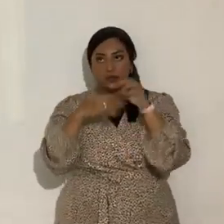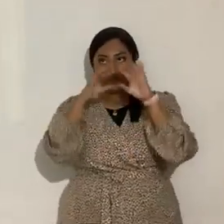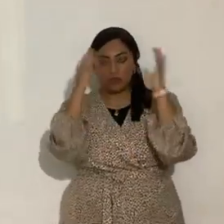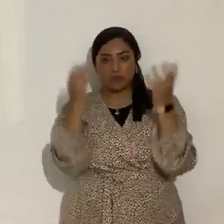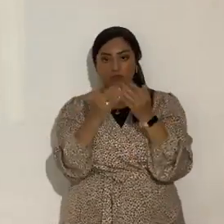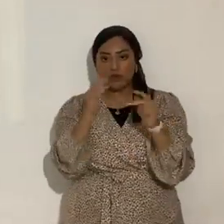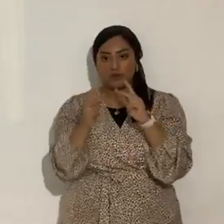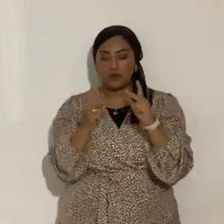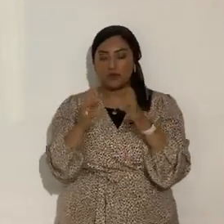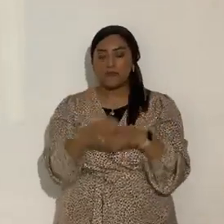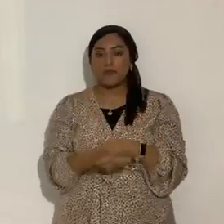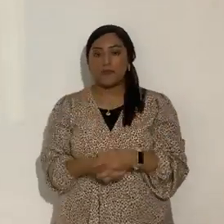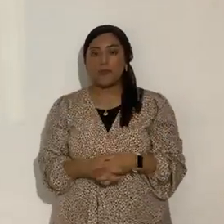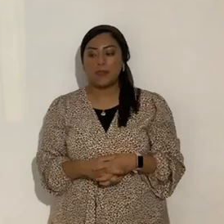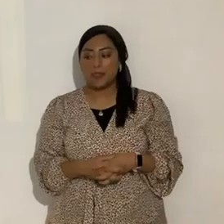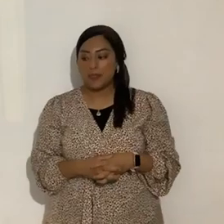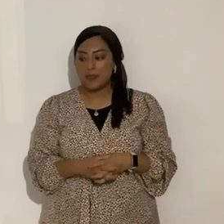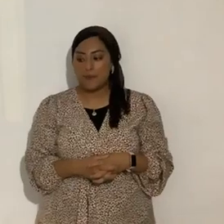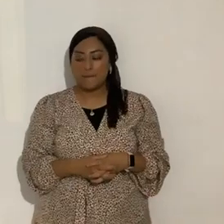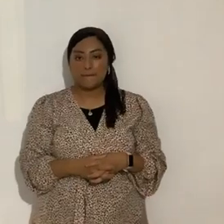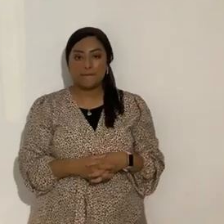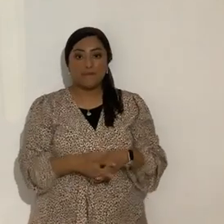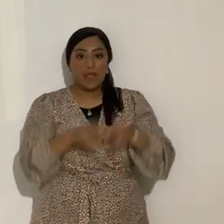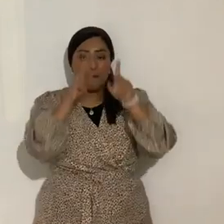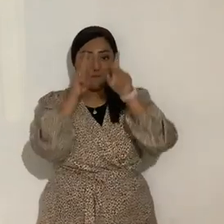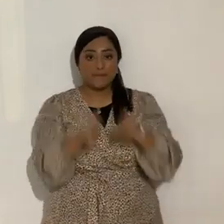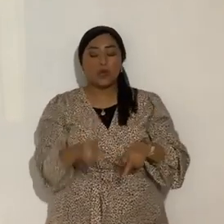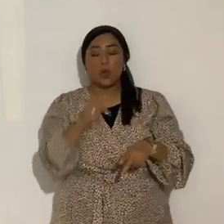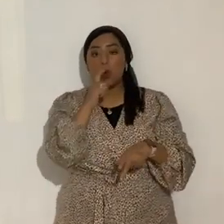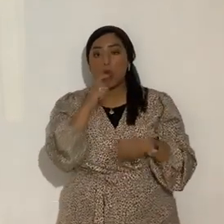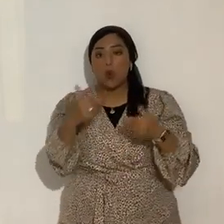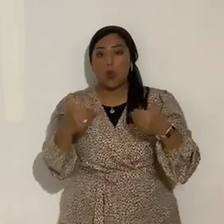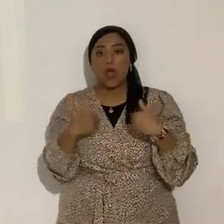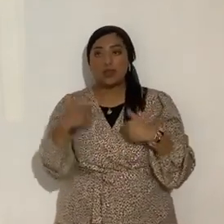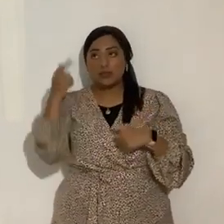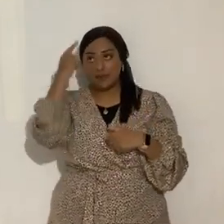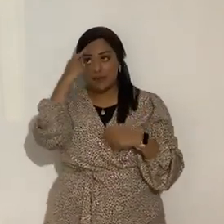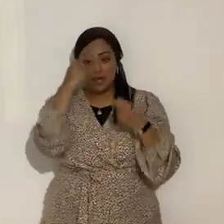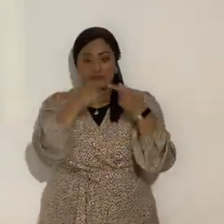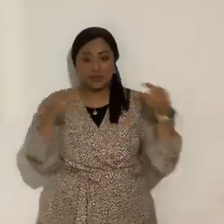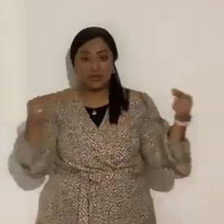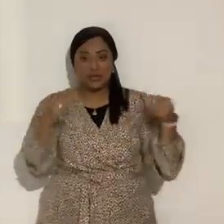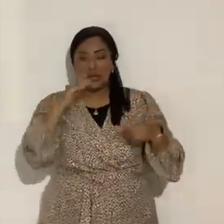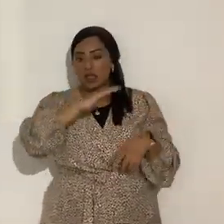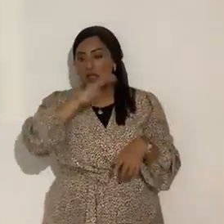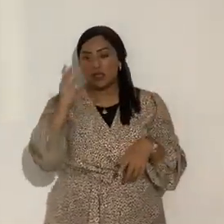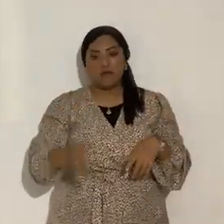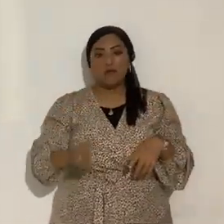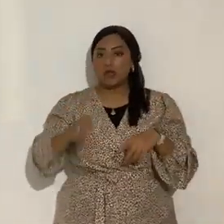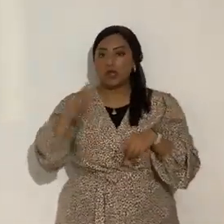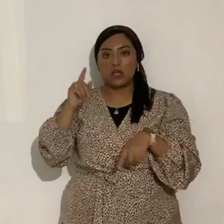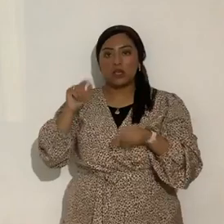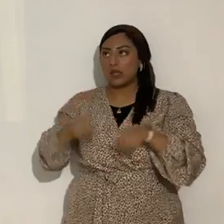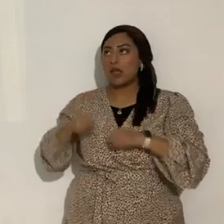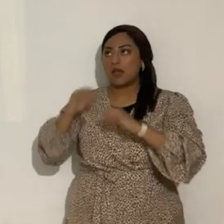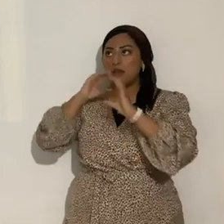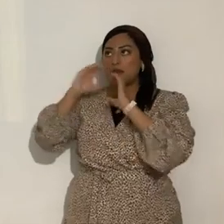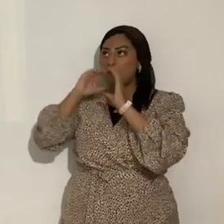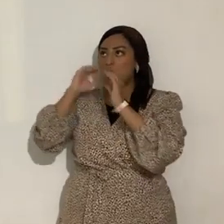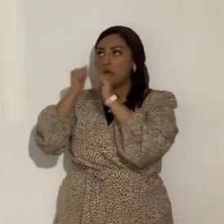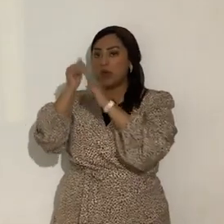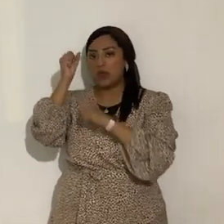en la gente general, ¿sí? Una gente que tiene su mente dividida nunca se podrá comunicar con